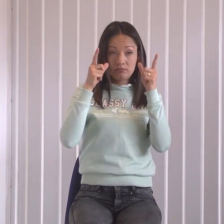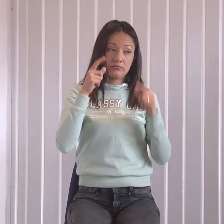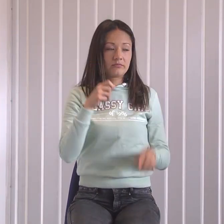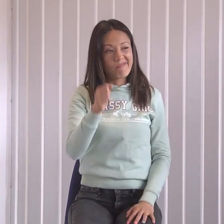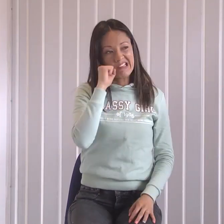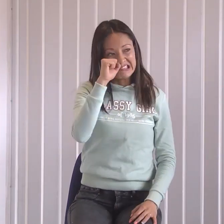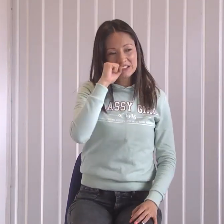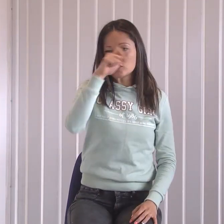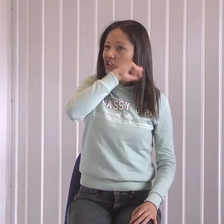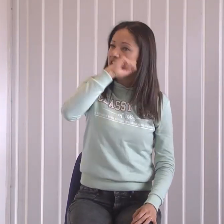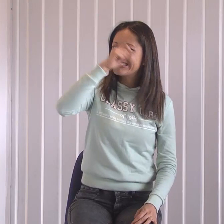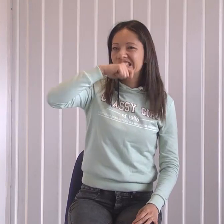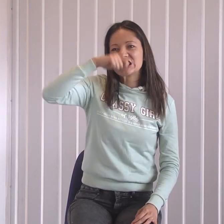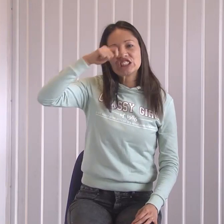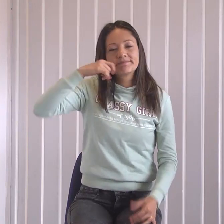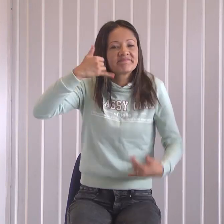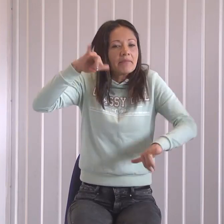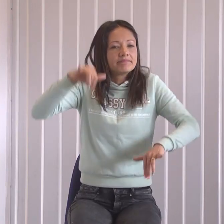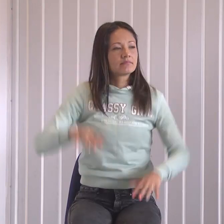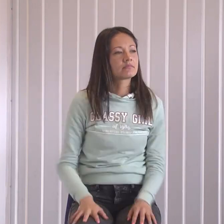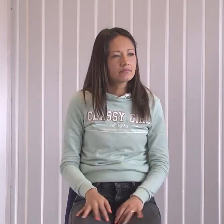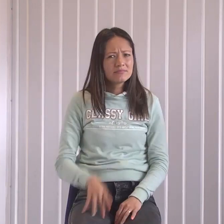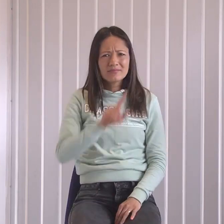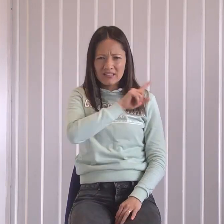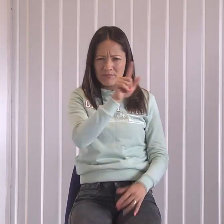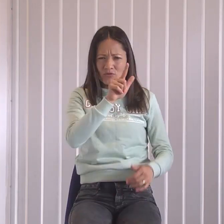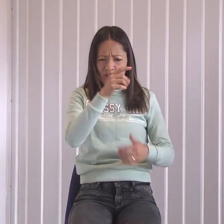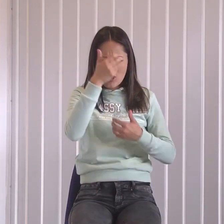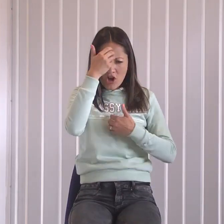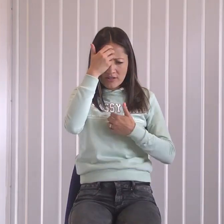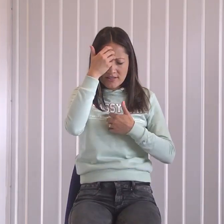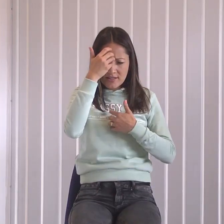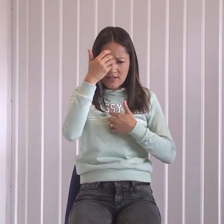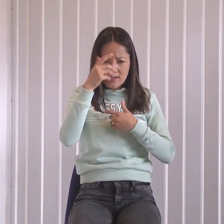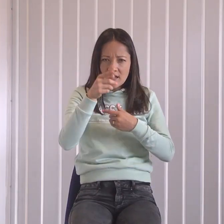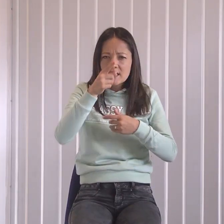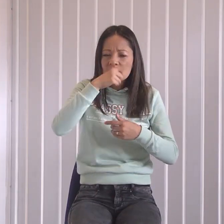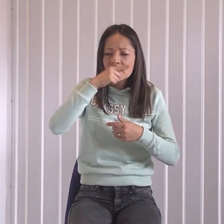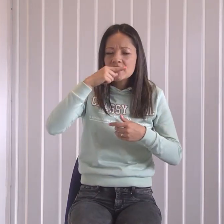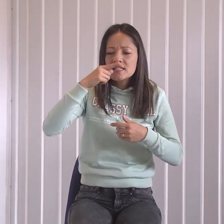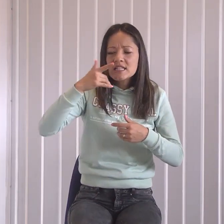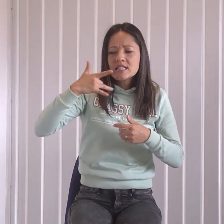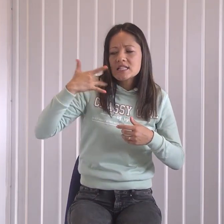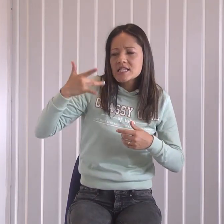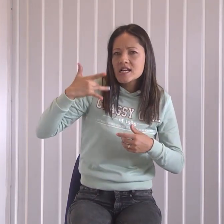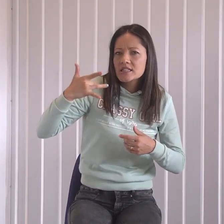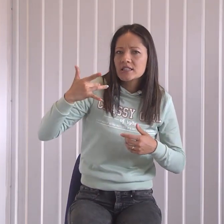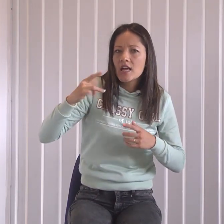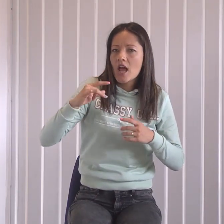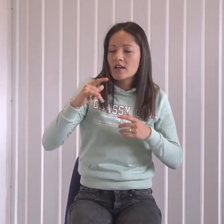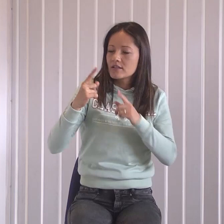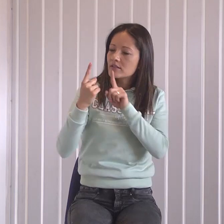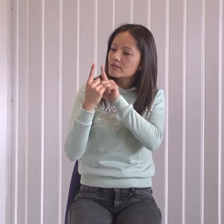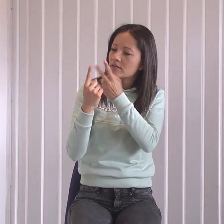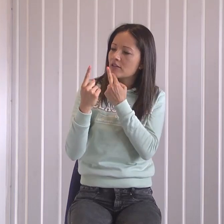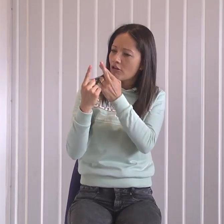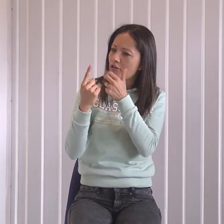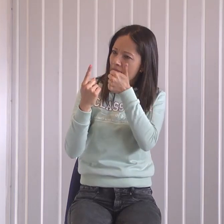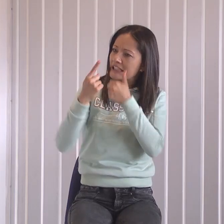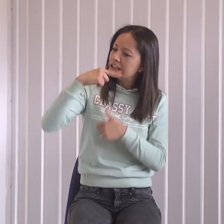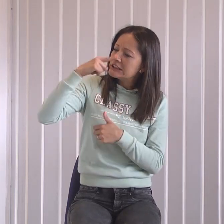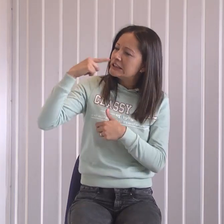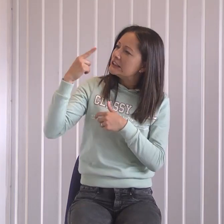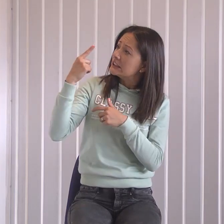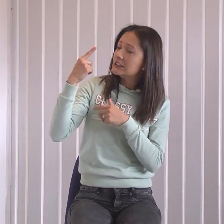lava la boca y ya, pero usted no está atento si el cepillo sintió, si el cepillo está bien con usted, si tienen una